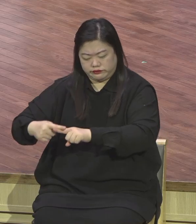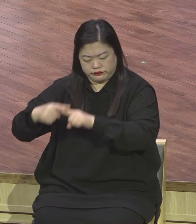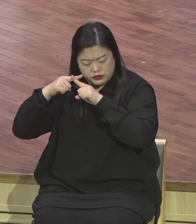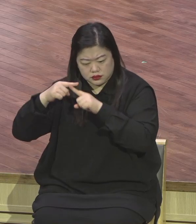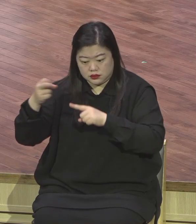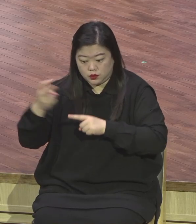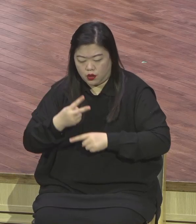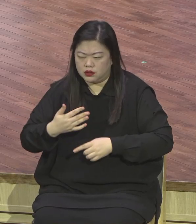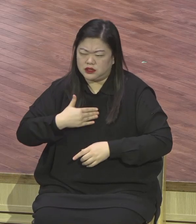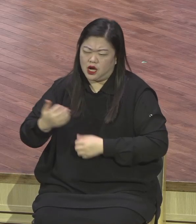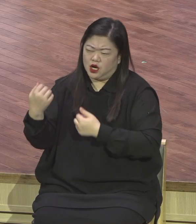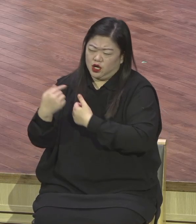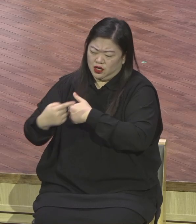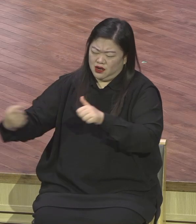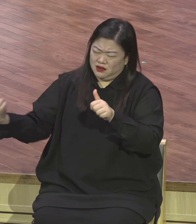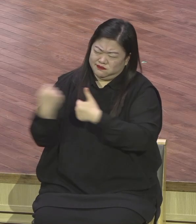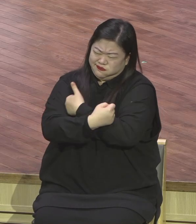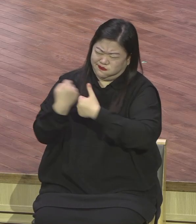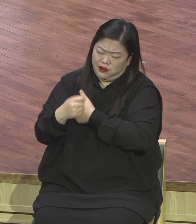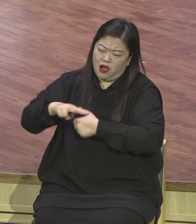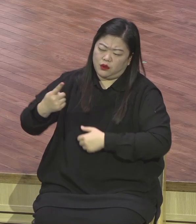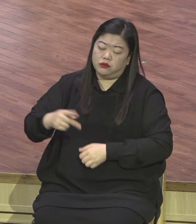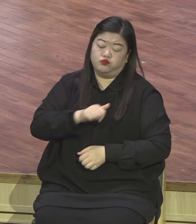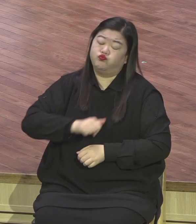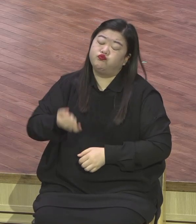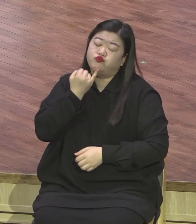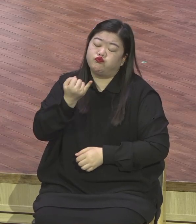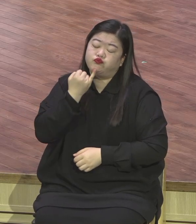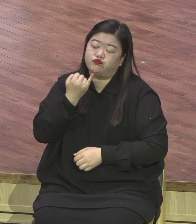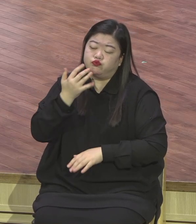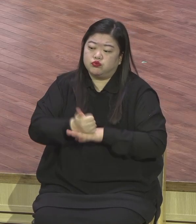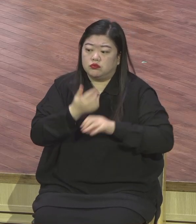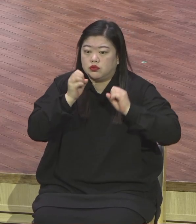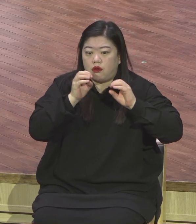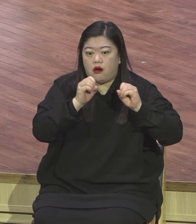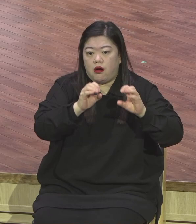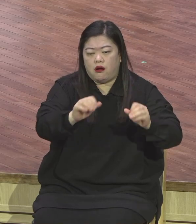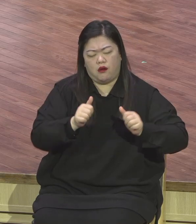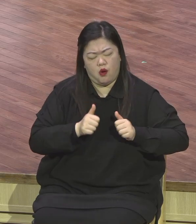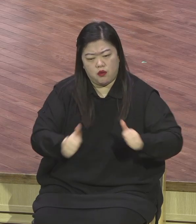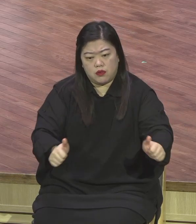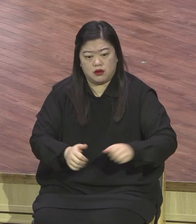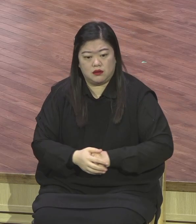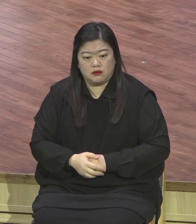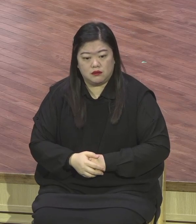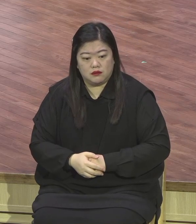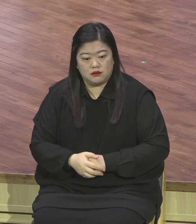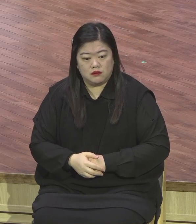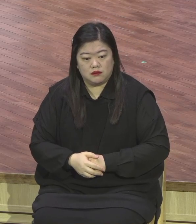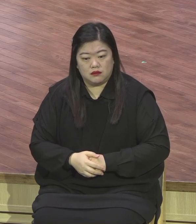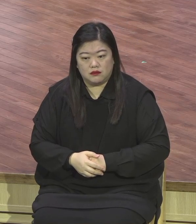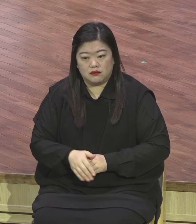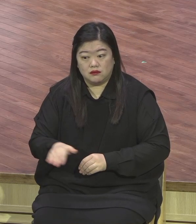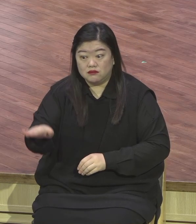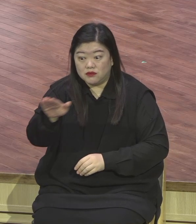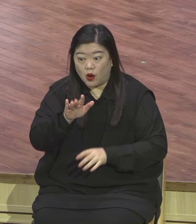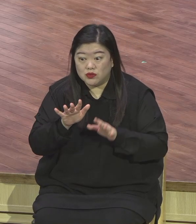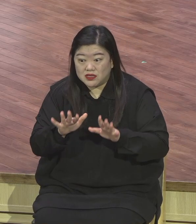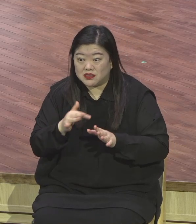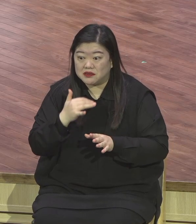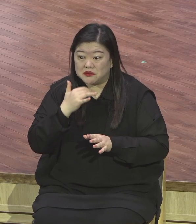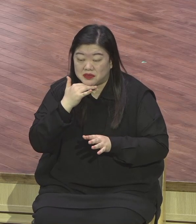영원토록. 아까 살아봐야 얼마나 살았습니까? 30년 또는 40년, 50년,